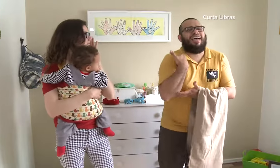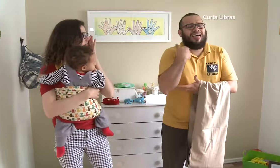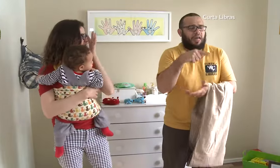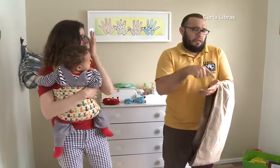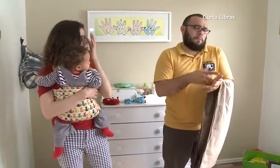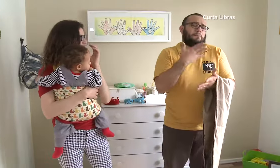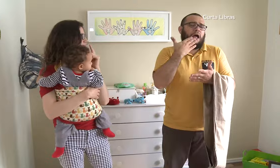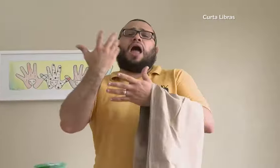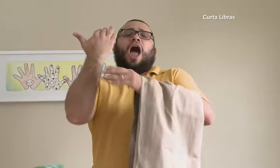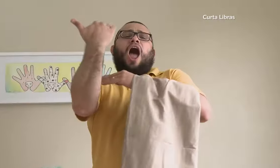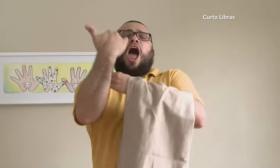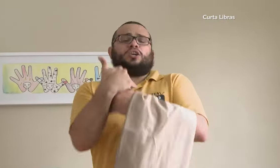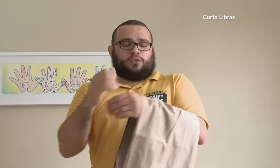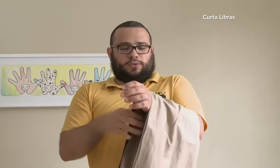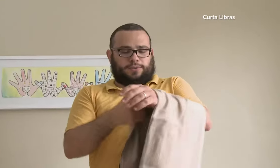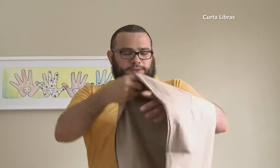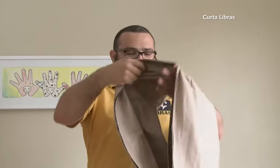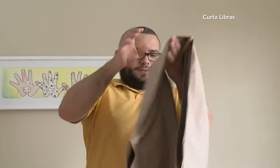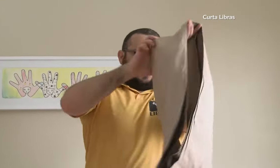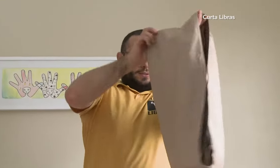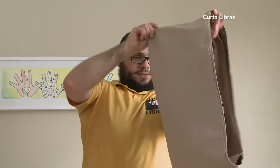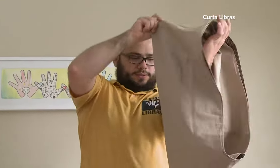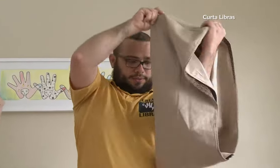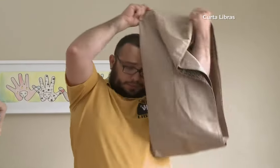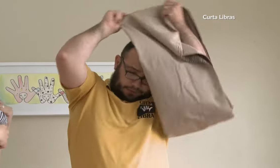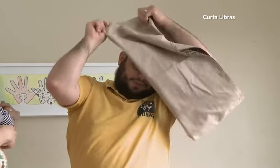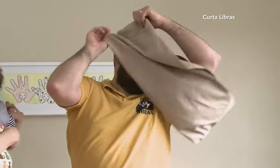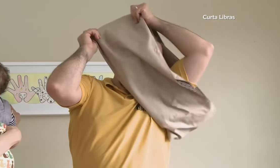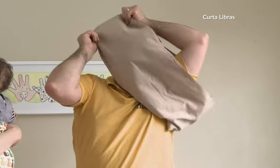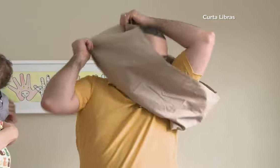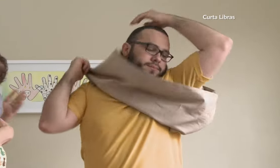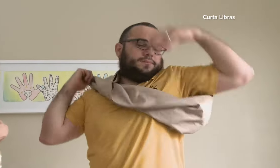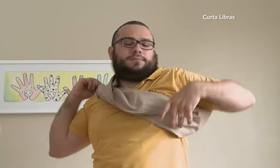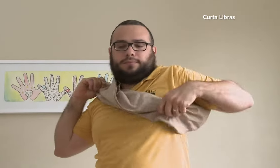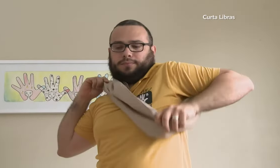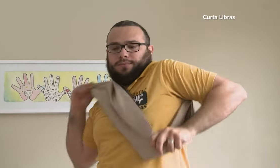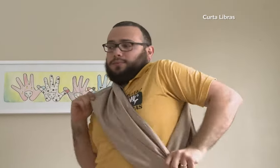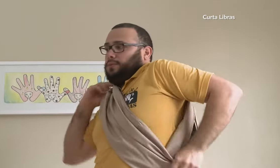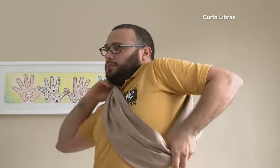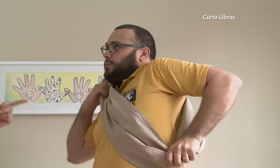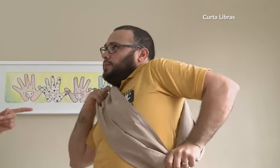Às vezes, está cansado de carregar o bebê no colo, esse aqui é mais prático.